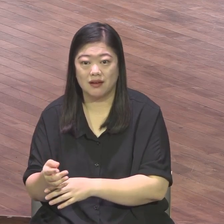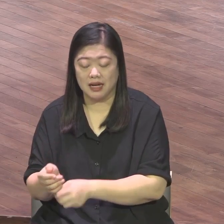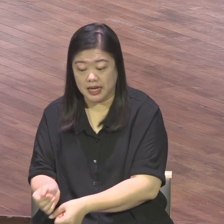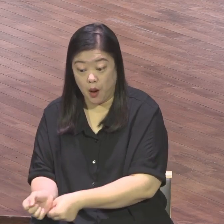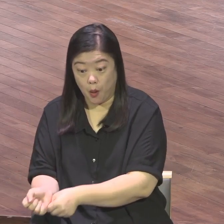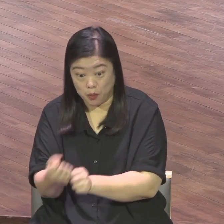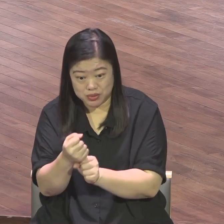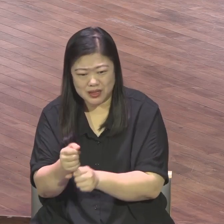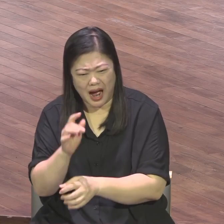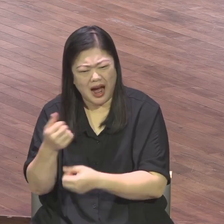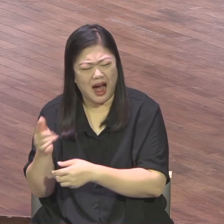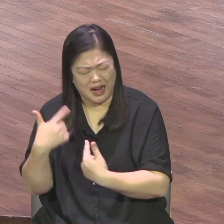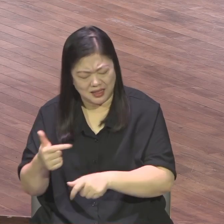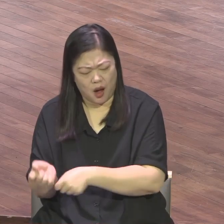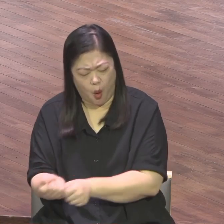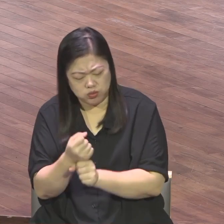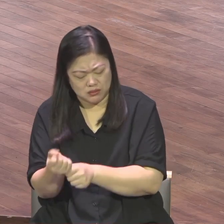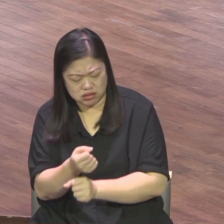변화가 되었어.